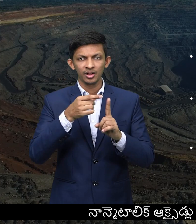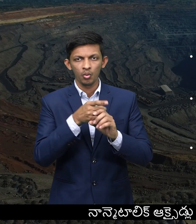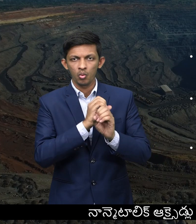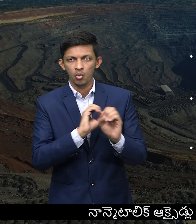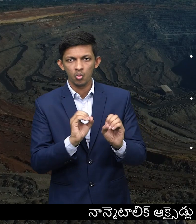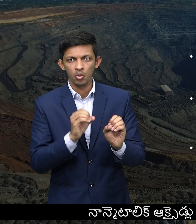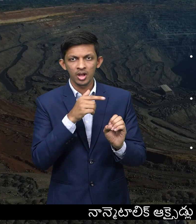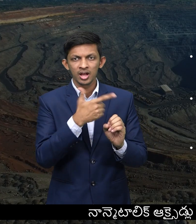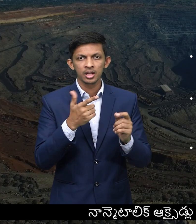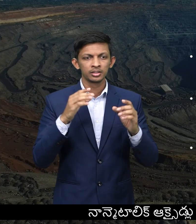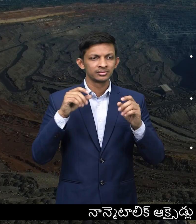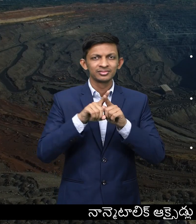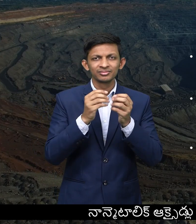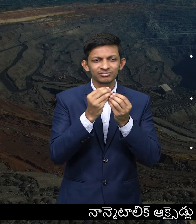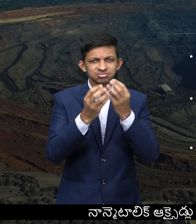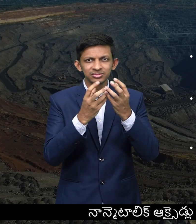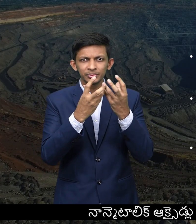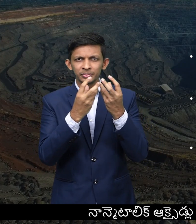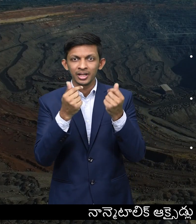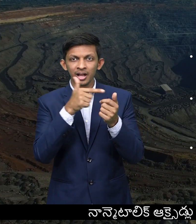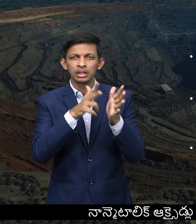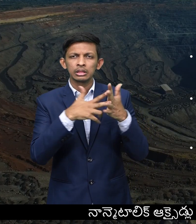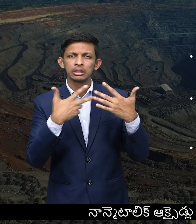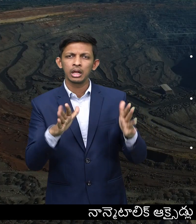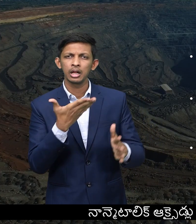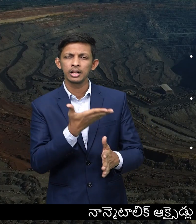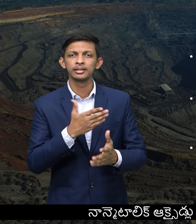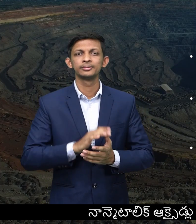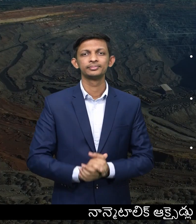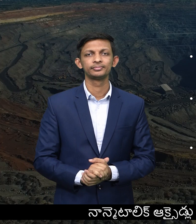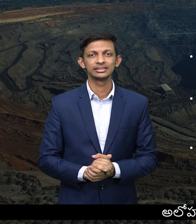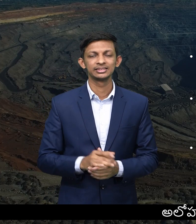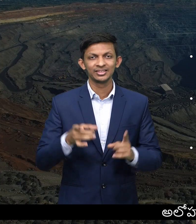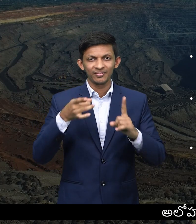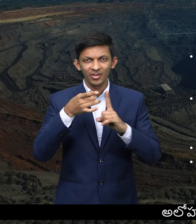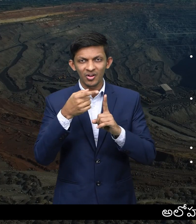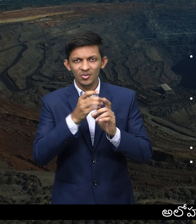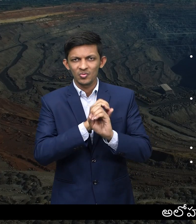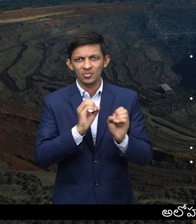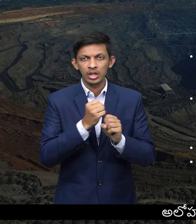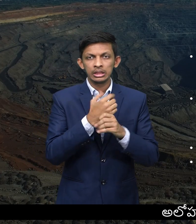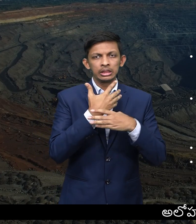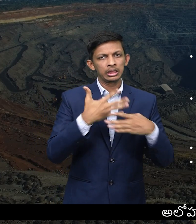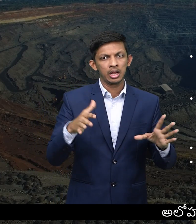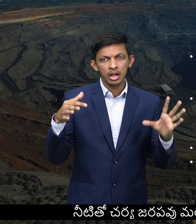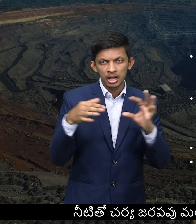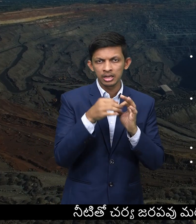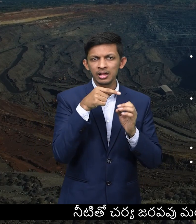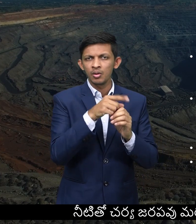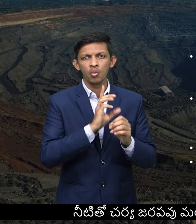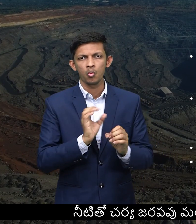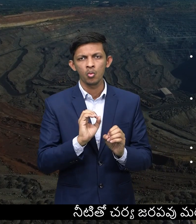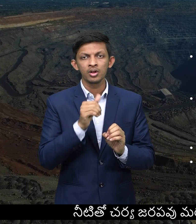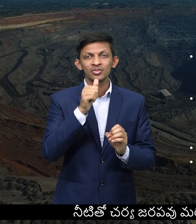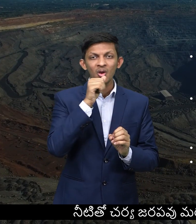నాన్ మెటాలిక్ ఆక్సైడ్లు ఆమ్ల స్వభావం కలిగి ఉంటాయి. అలోహాలు సాధారణంగా